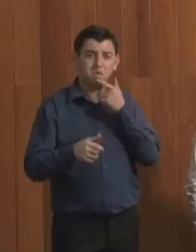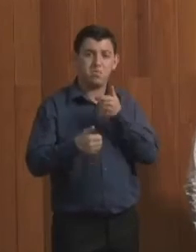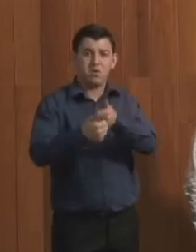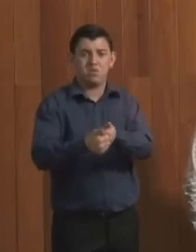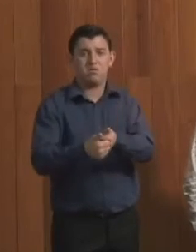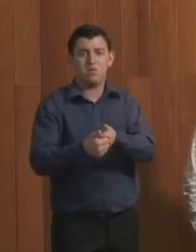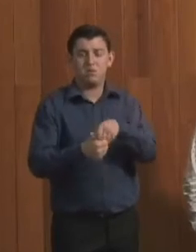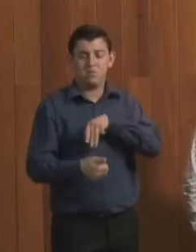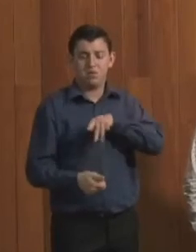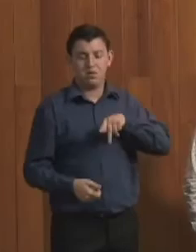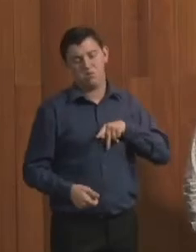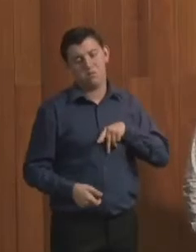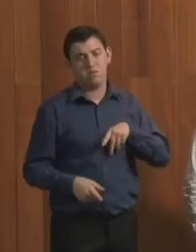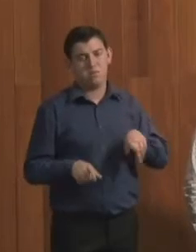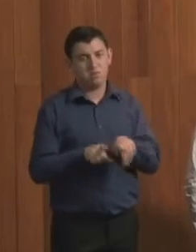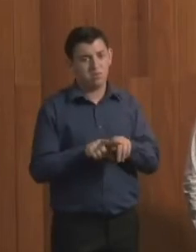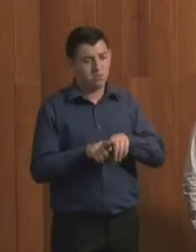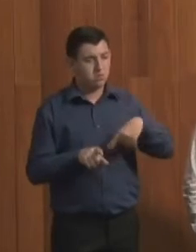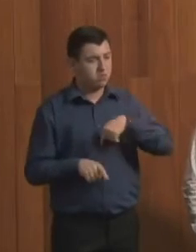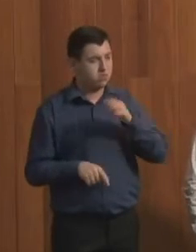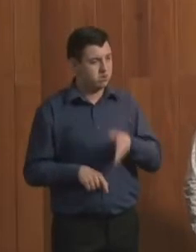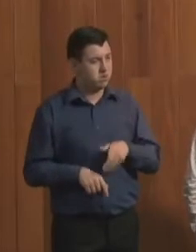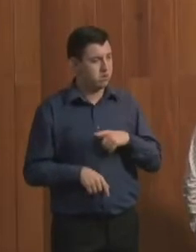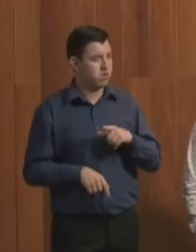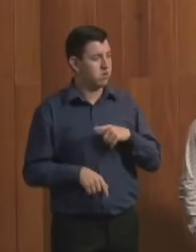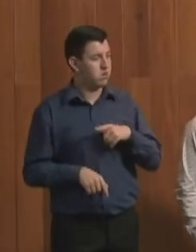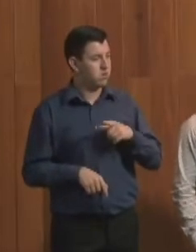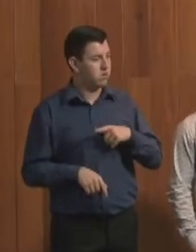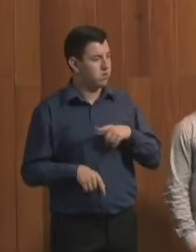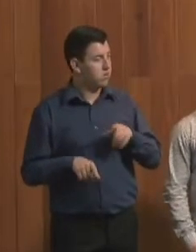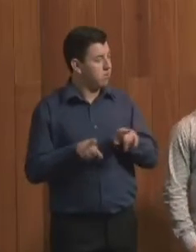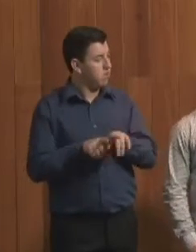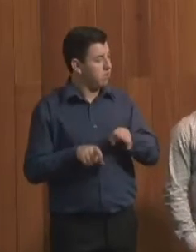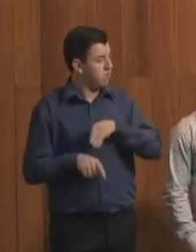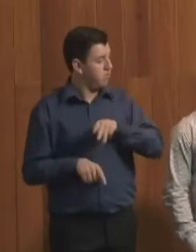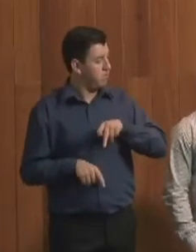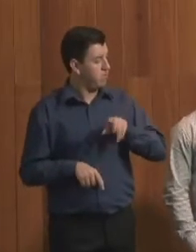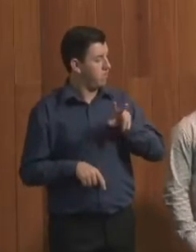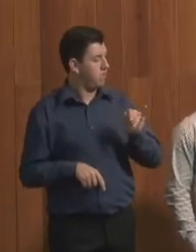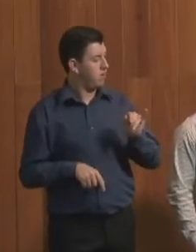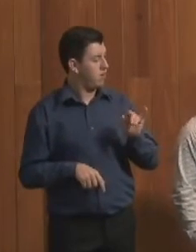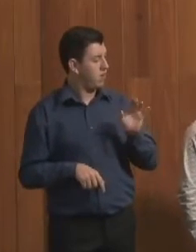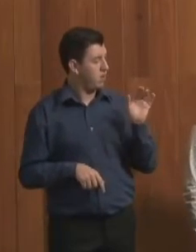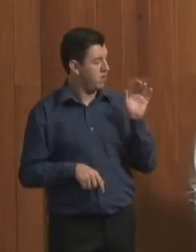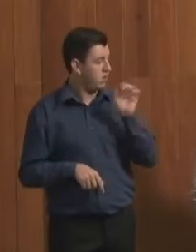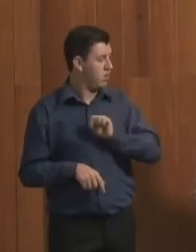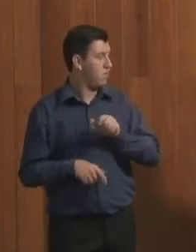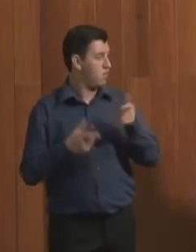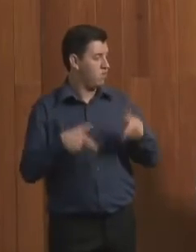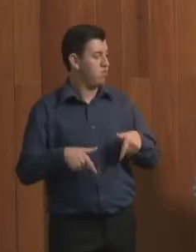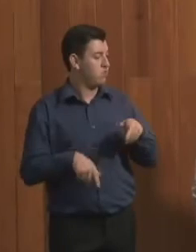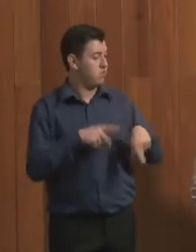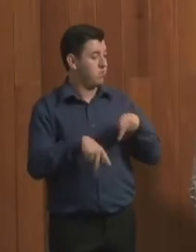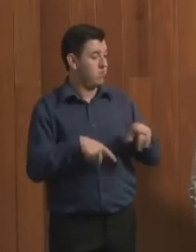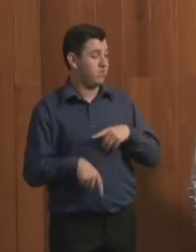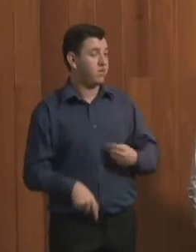Inclusive, já tem em alguns locais que o Ministério Público vai em loco, né, onde a população